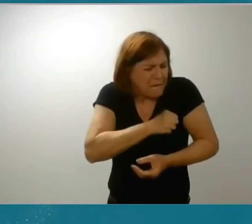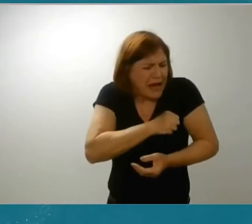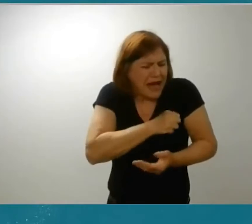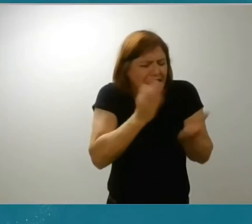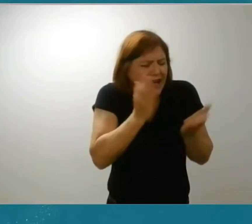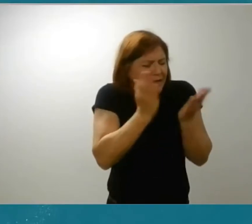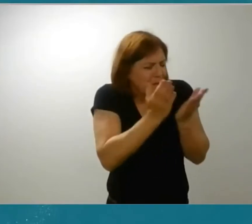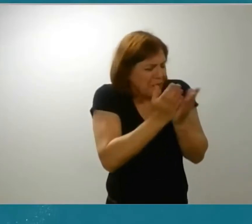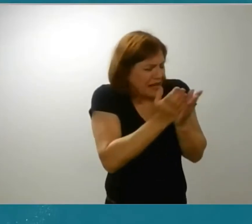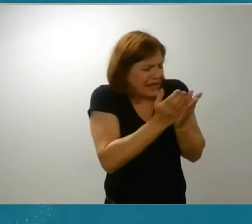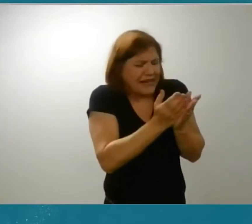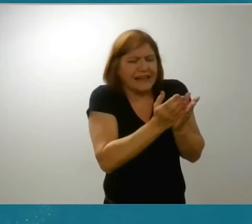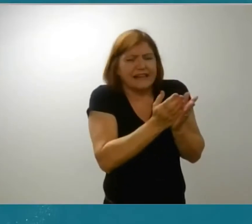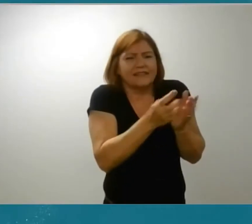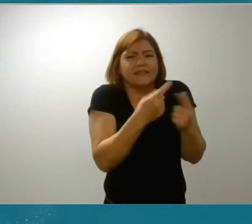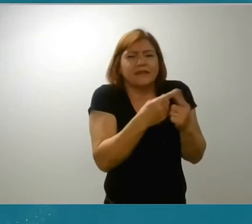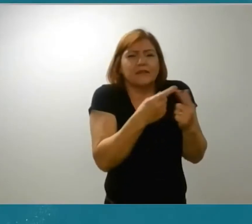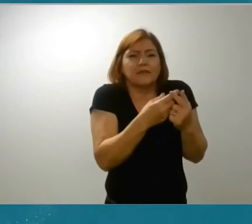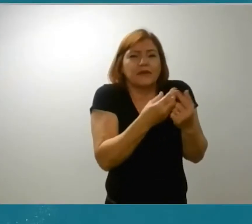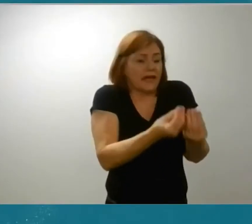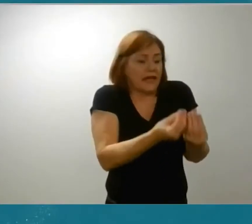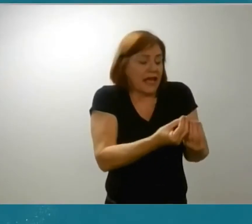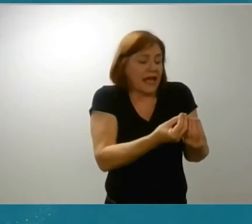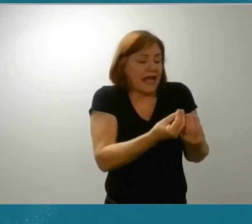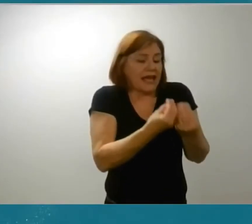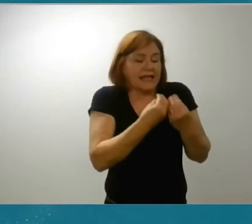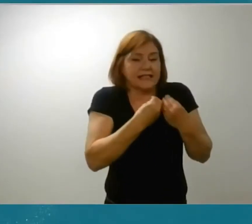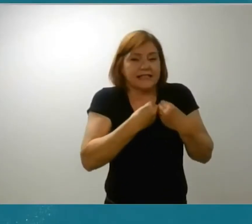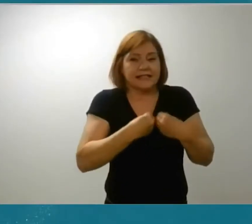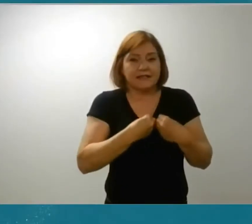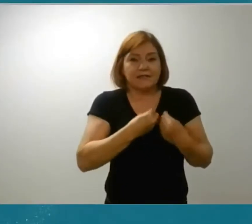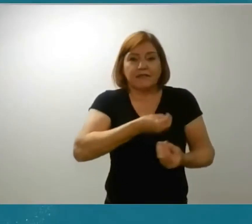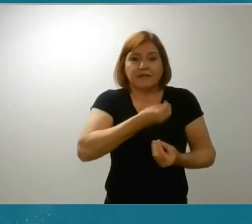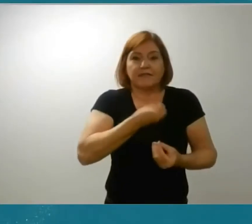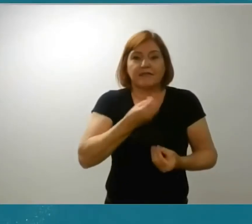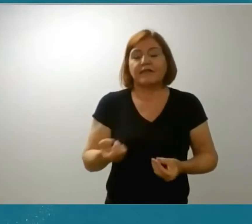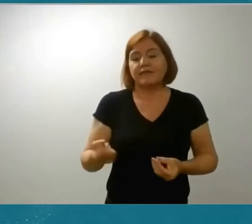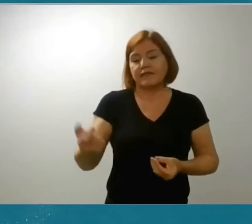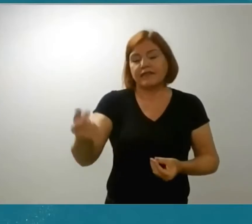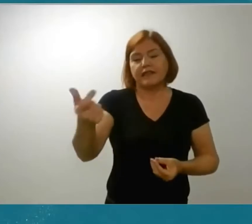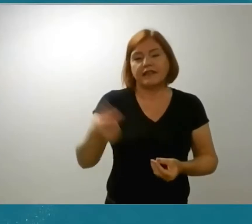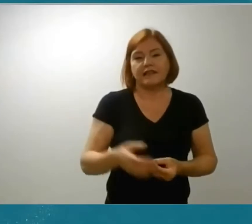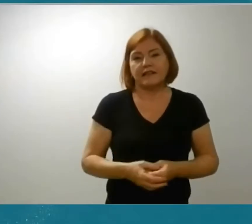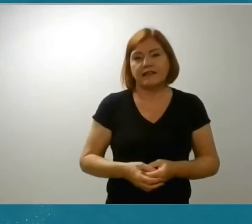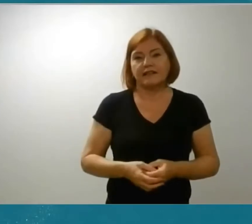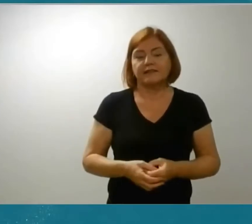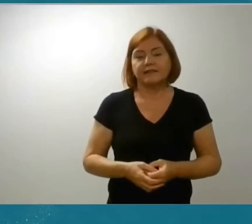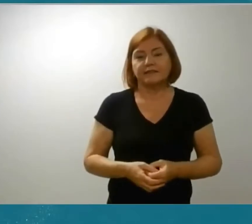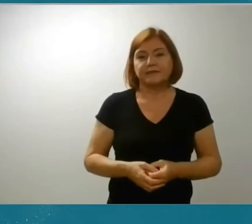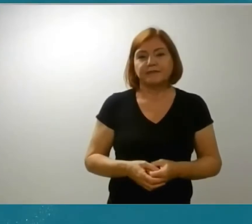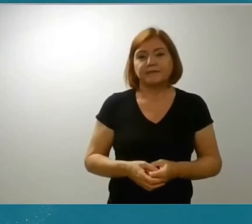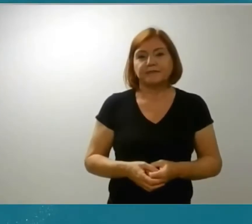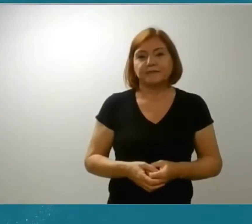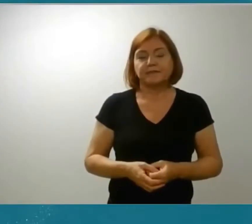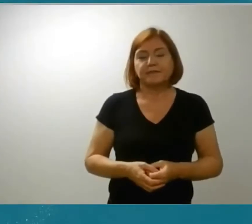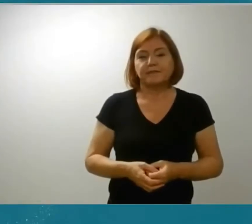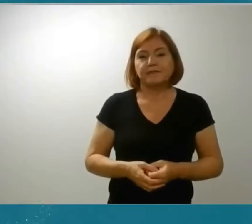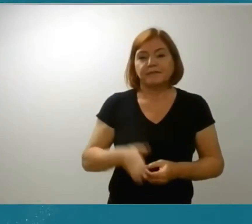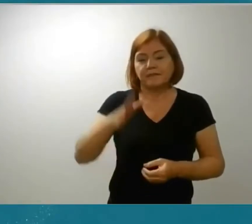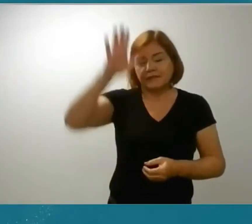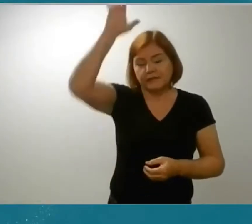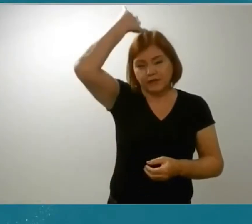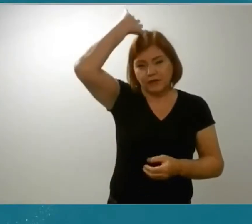6. E tu, Belém, terra de Judá, não és de modo algum a menor entre as principais de Judá, porque de ti sairá